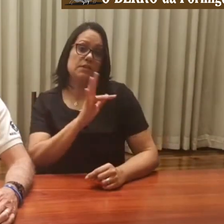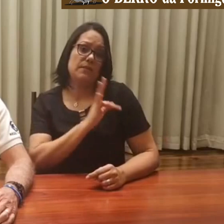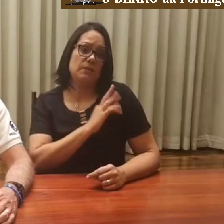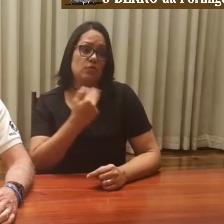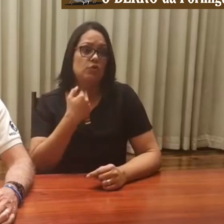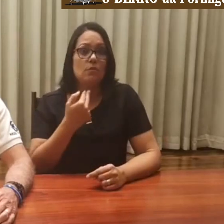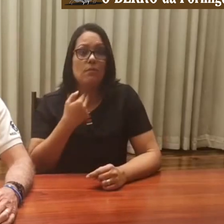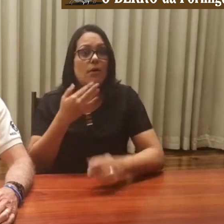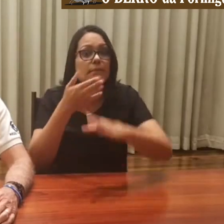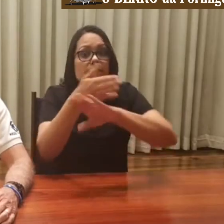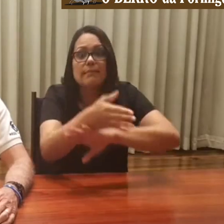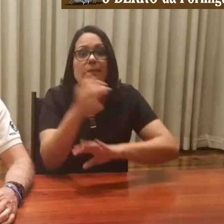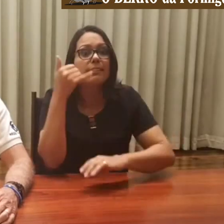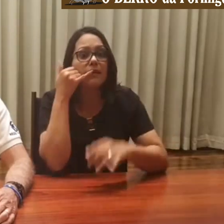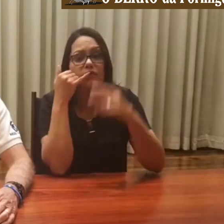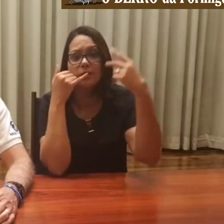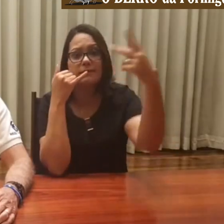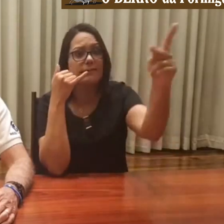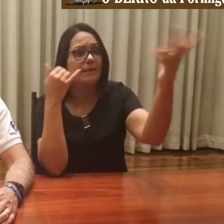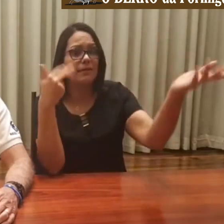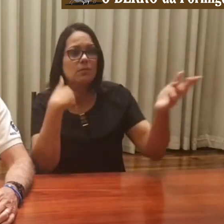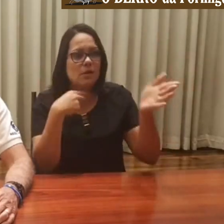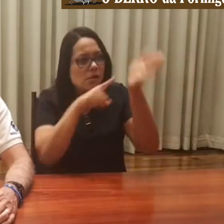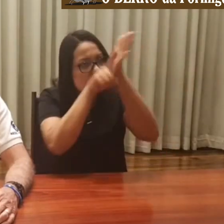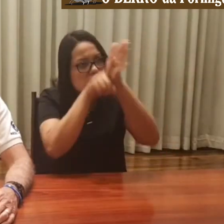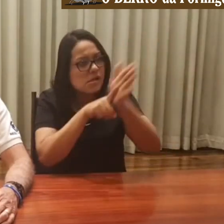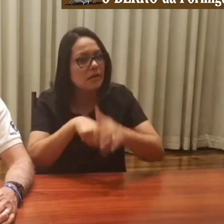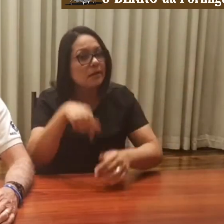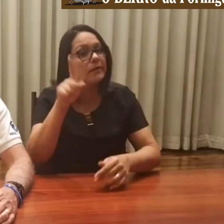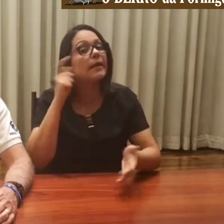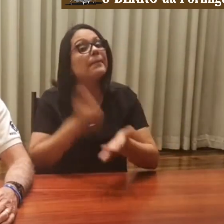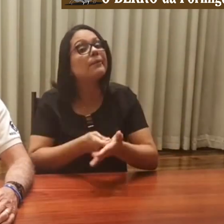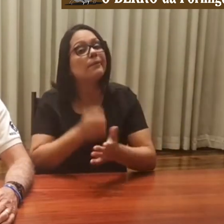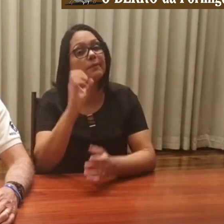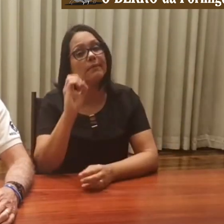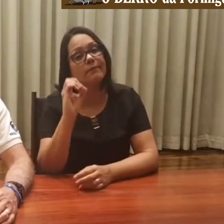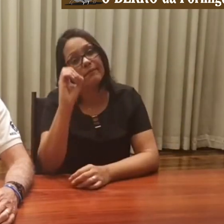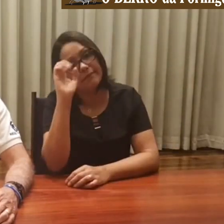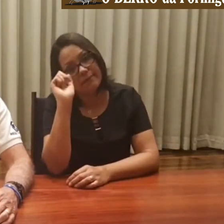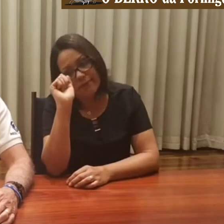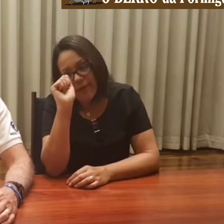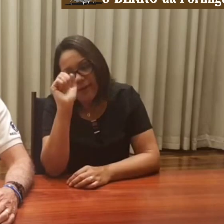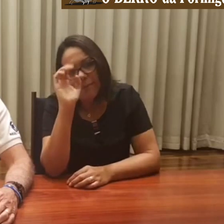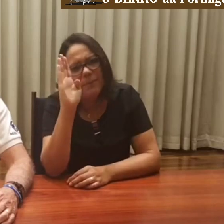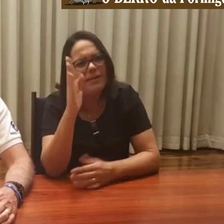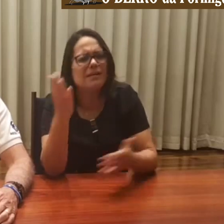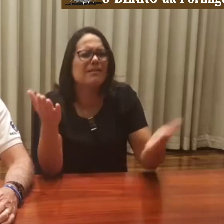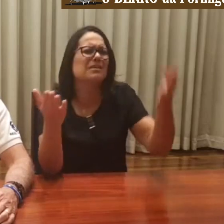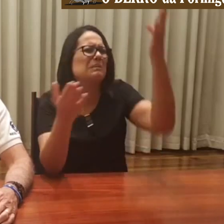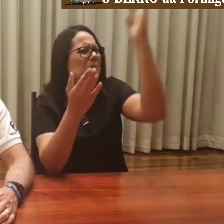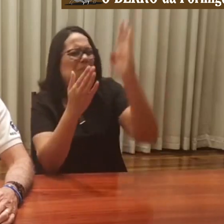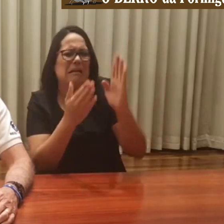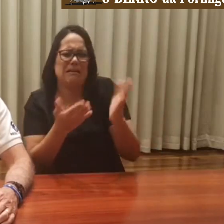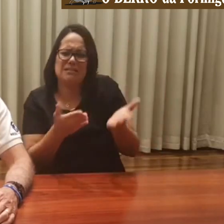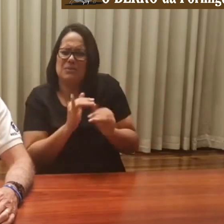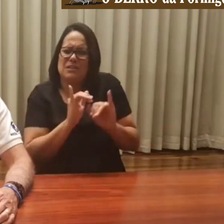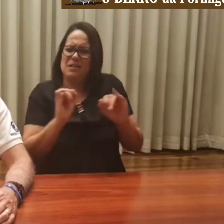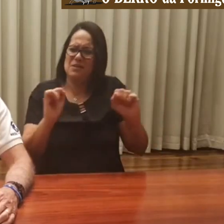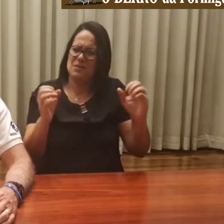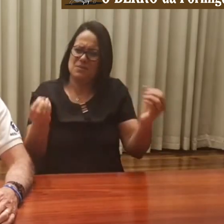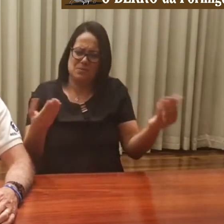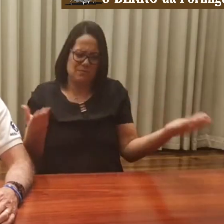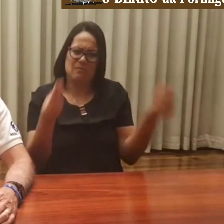Adélio, por decisão judicial bancada pela OAB. Que Brasil é esse, meu Deus do céu? Onde nós